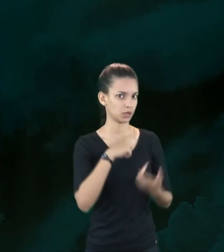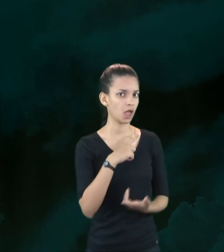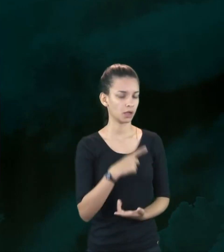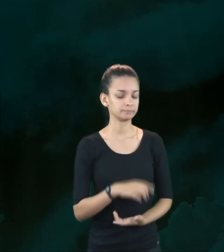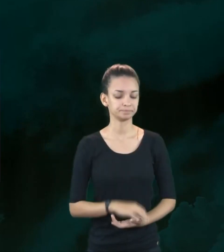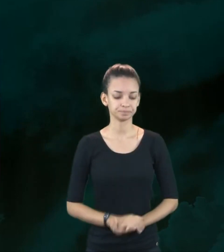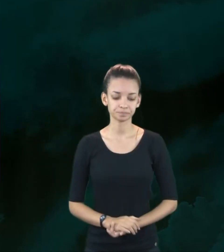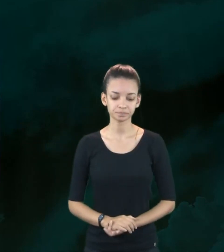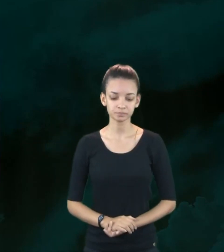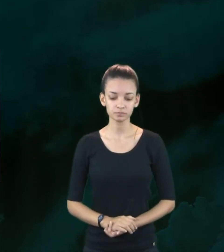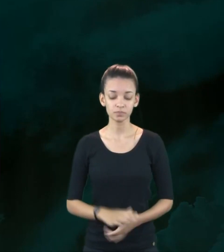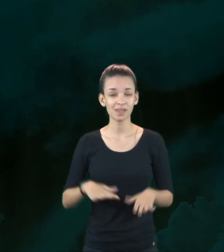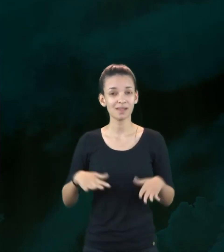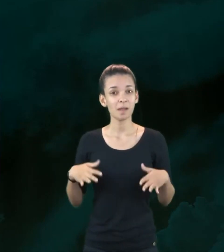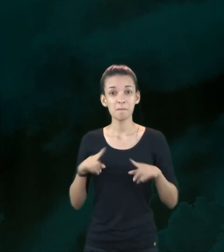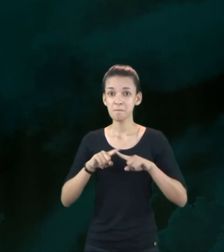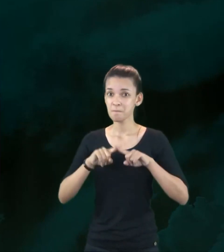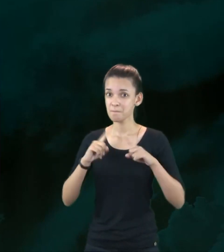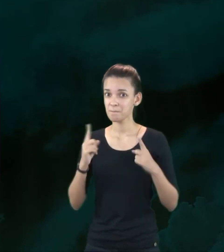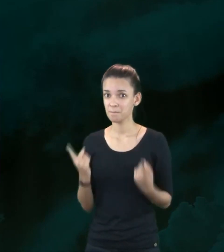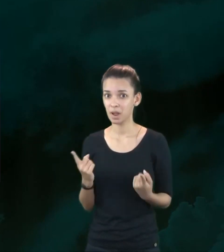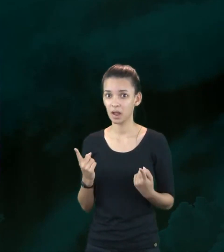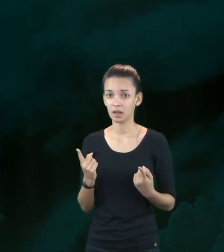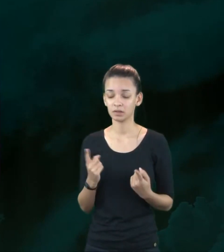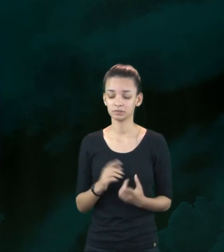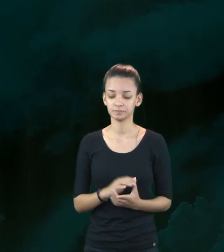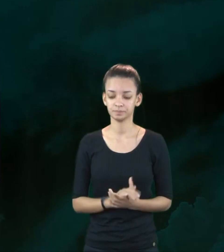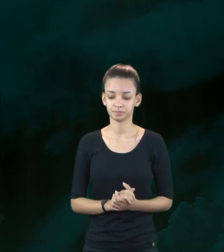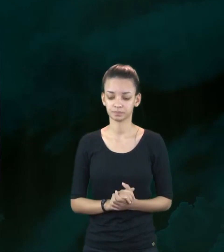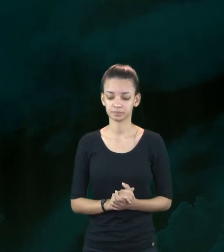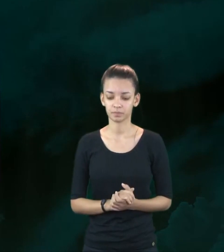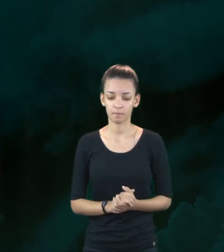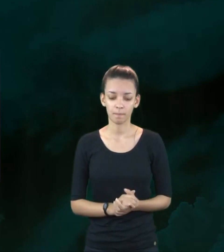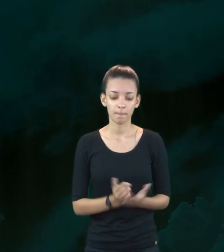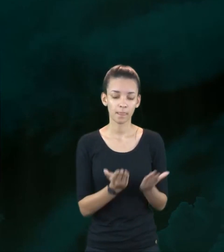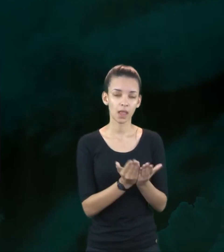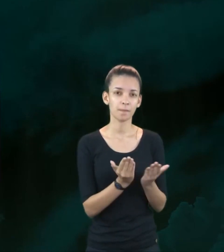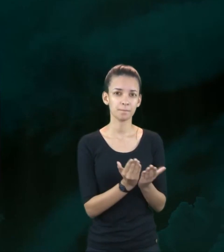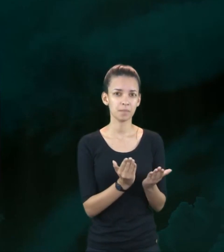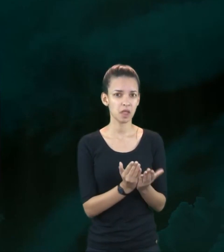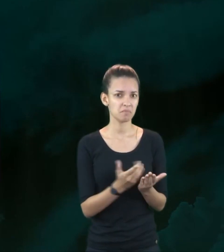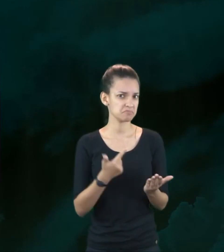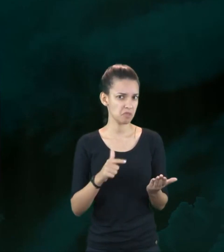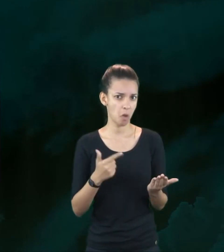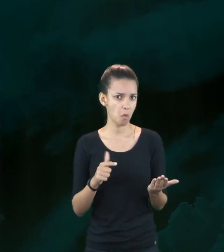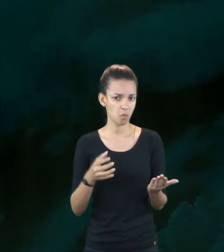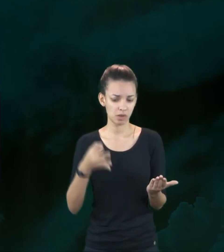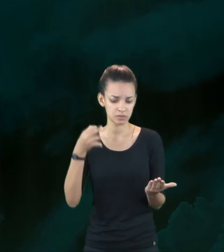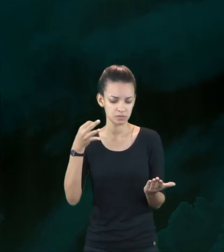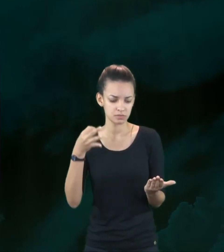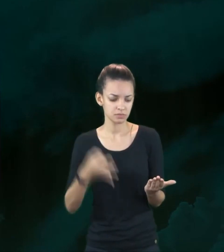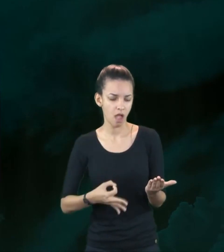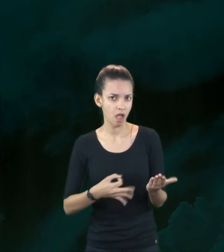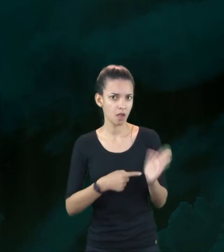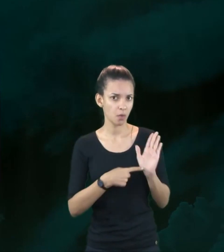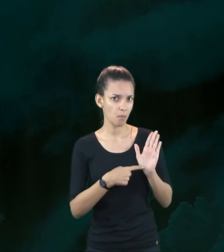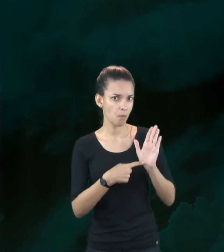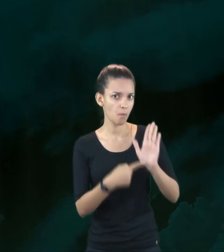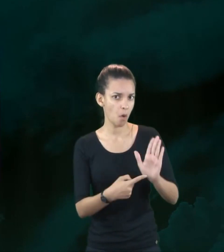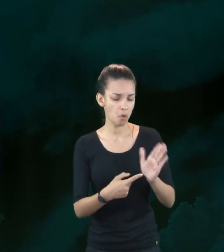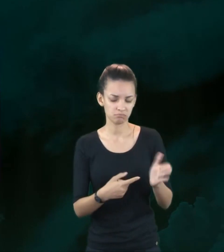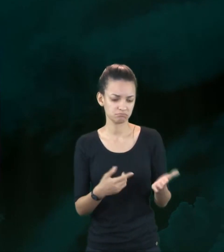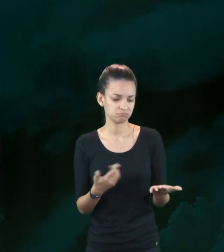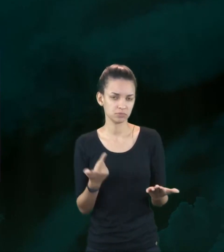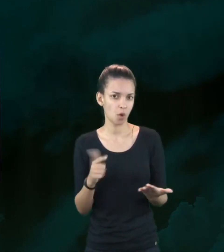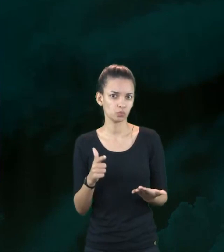anjos, aqui, não tem nenhuma afirmação na Bíblia dizendo que os anjos eram assexuados. Quer